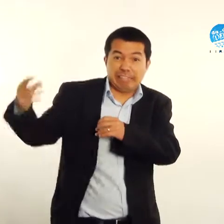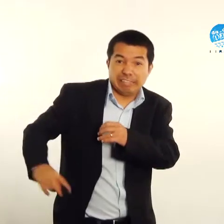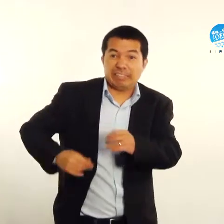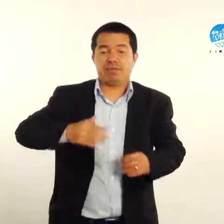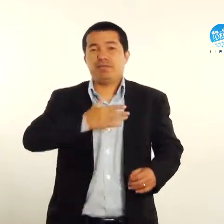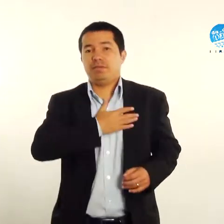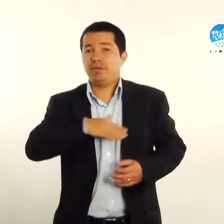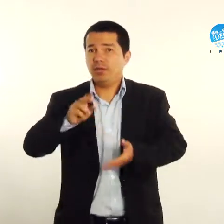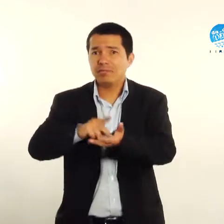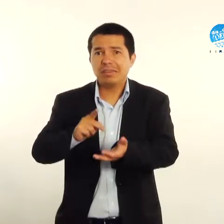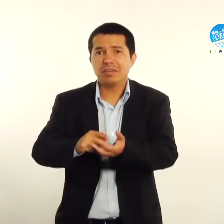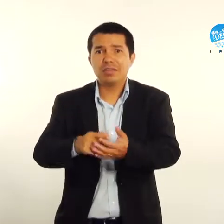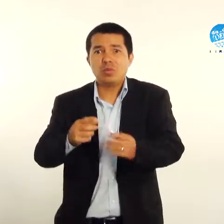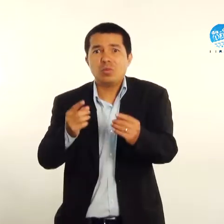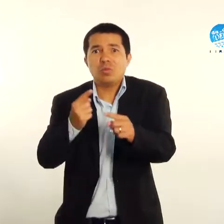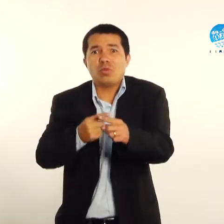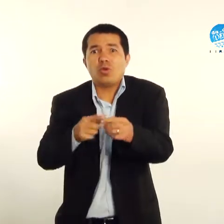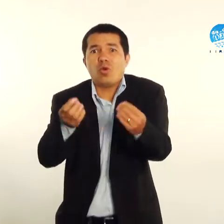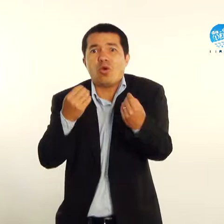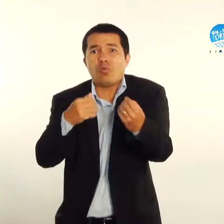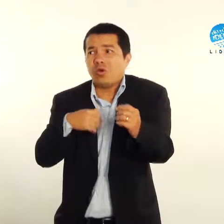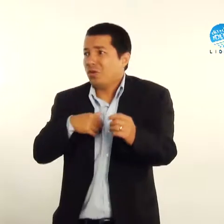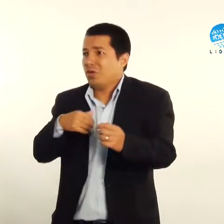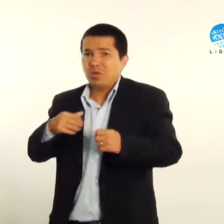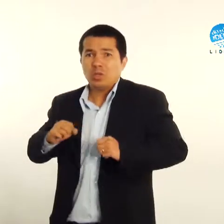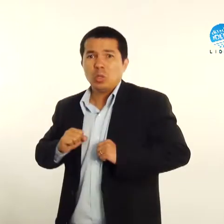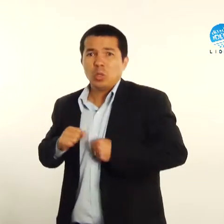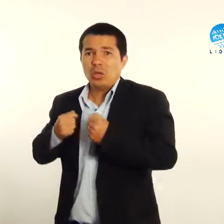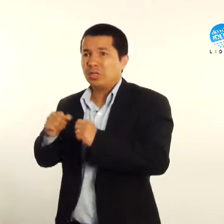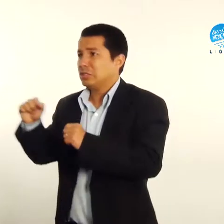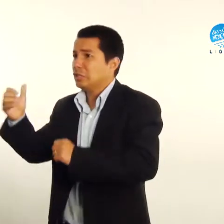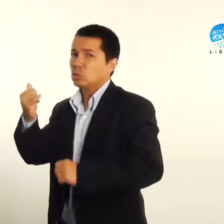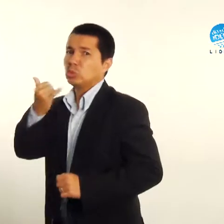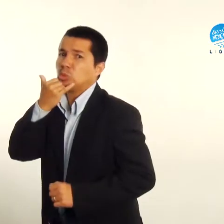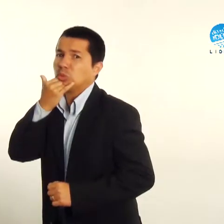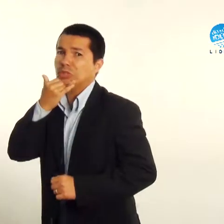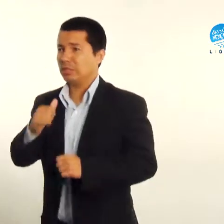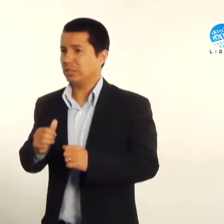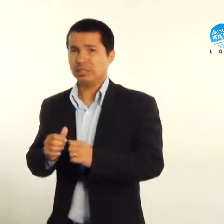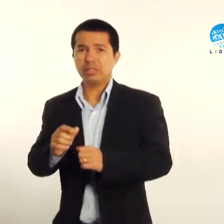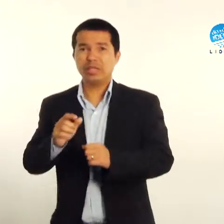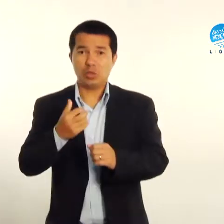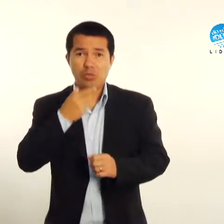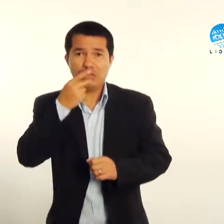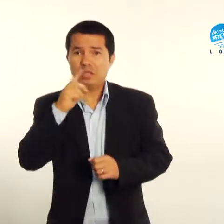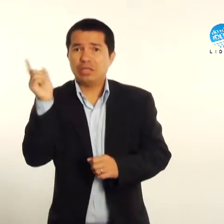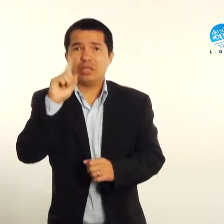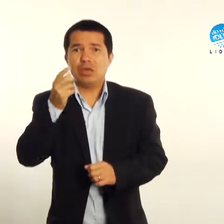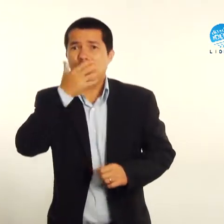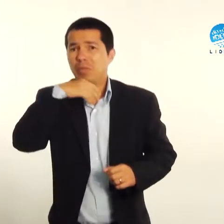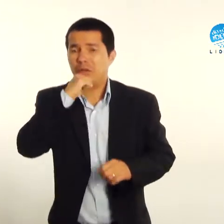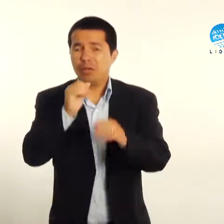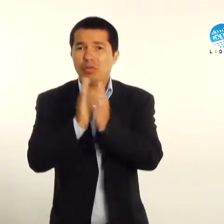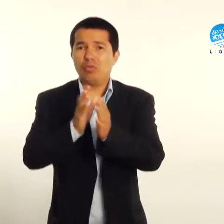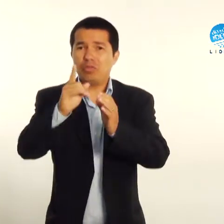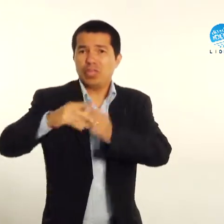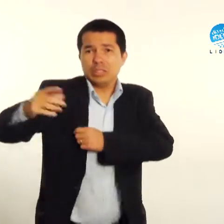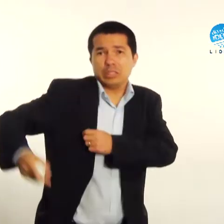Você já pensou? Eu queria que meu pai me desse uma surra. Não, pai, me dá uma surra, eu pego a cinta, o senhor me